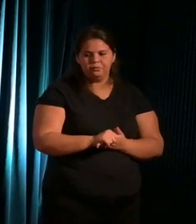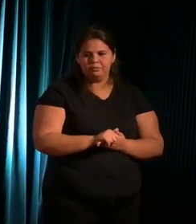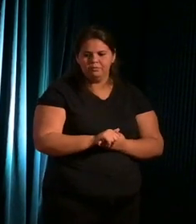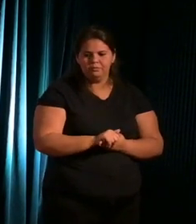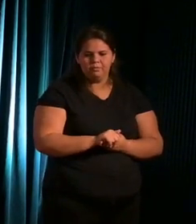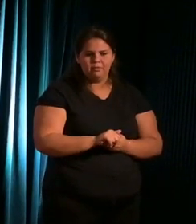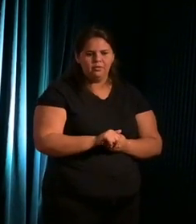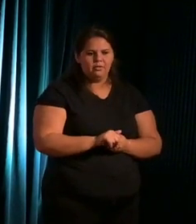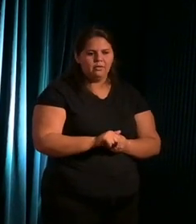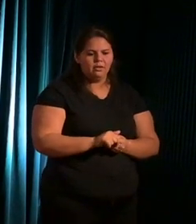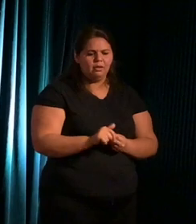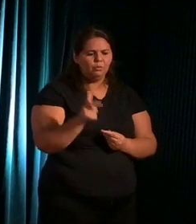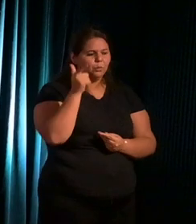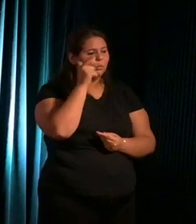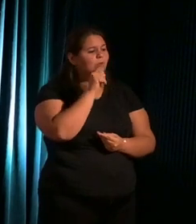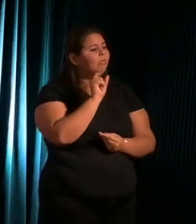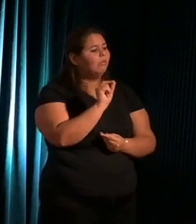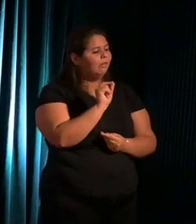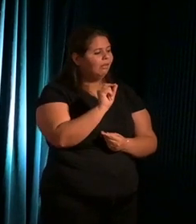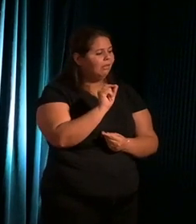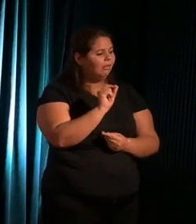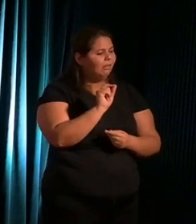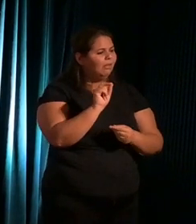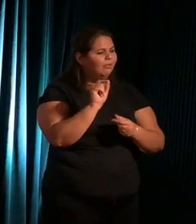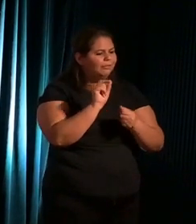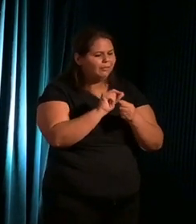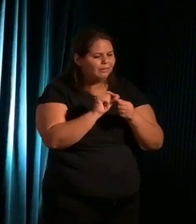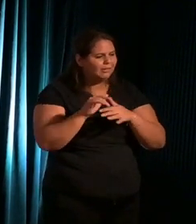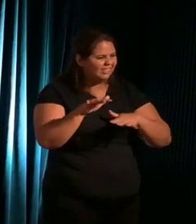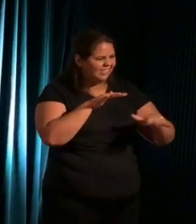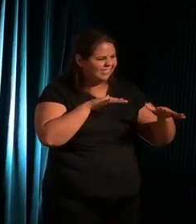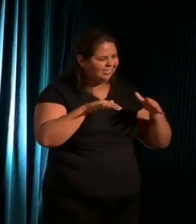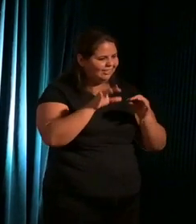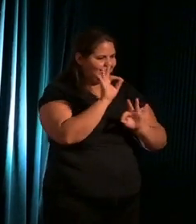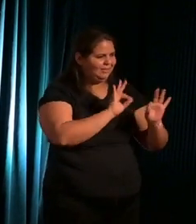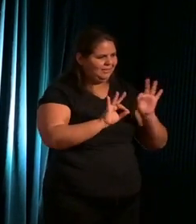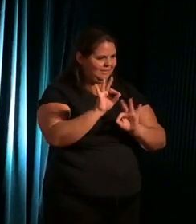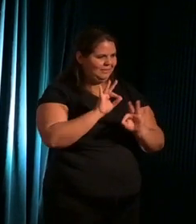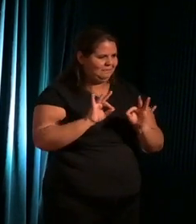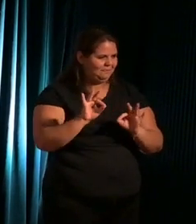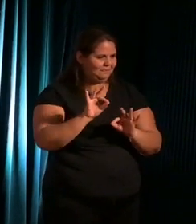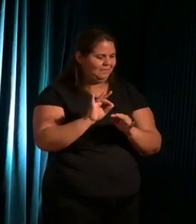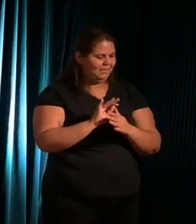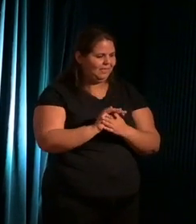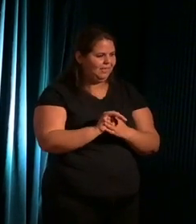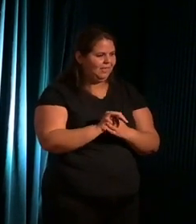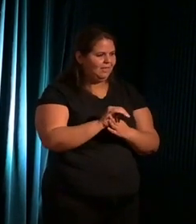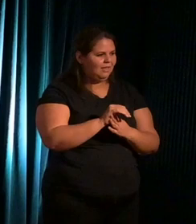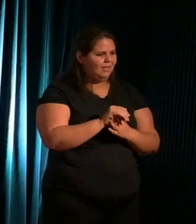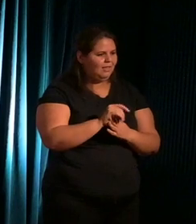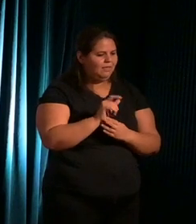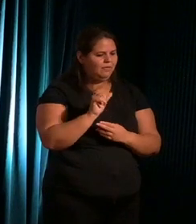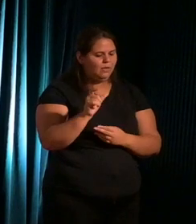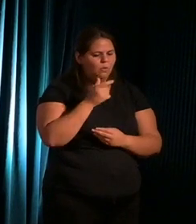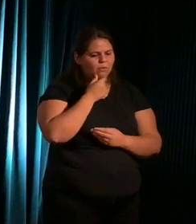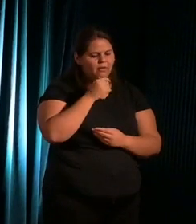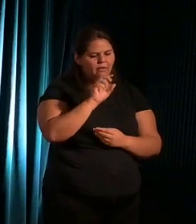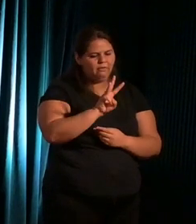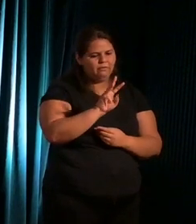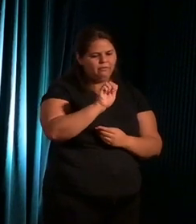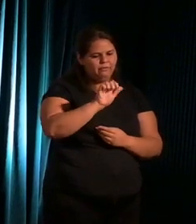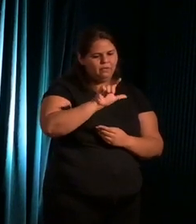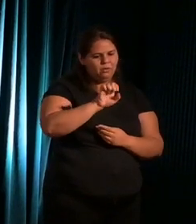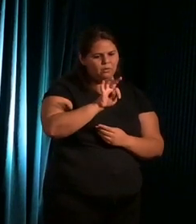essa majestica empedrada, né, que se chama exatamente o Walter Moreira Salles,